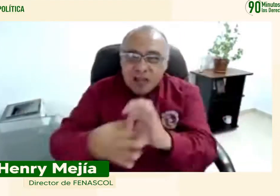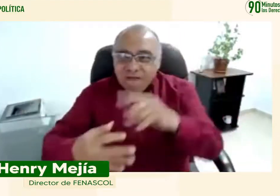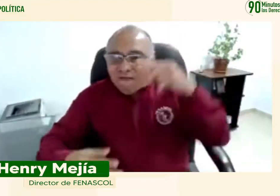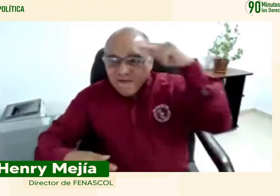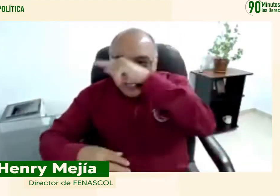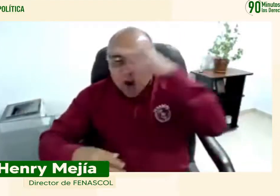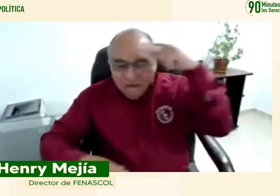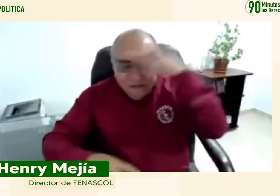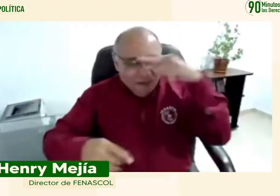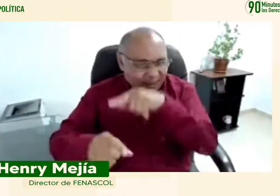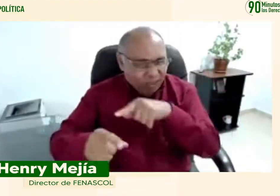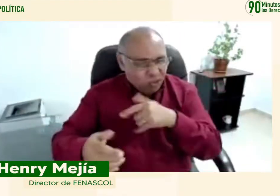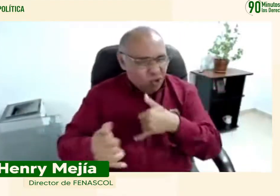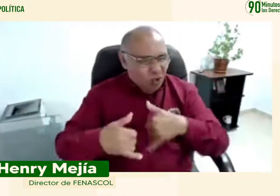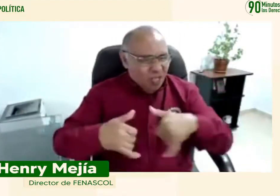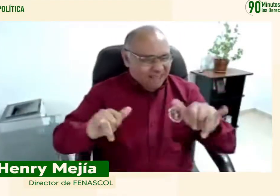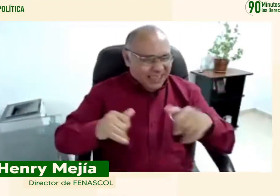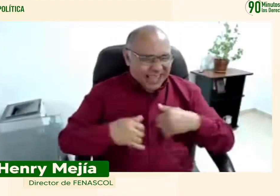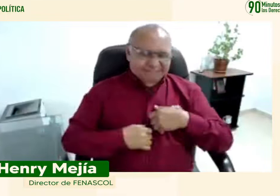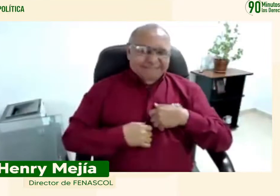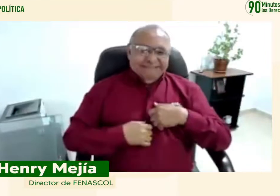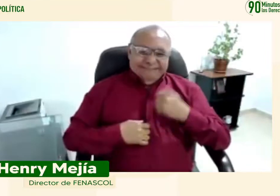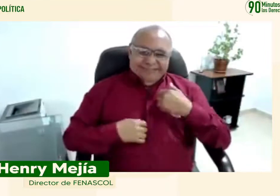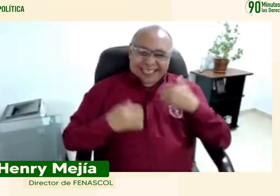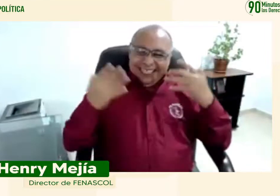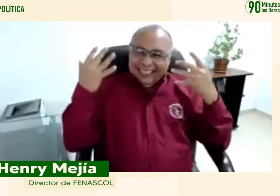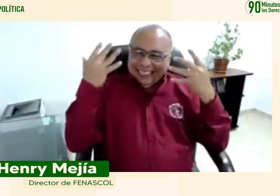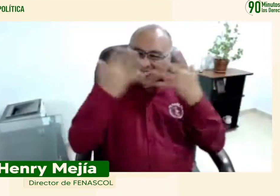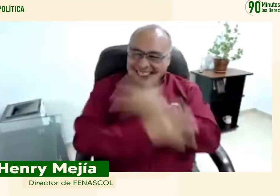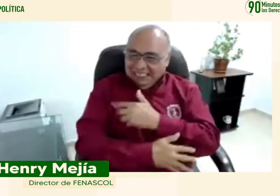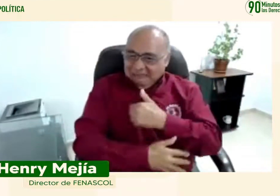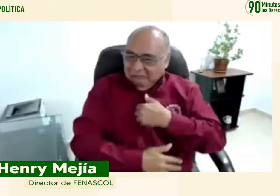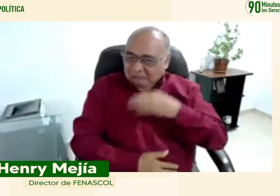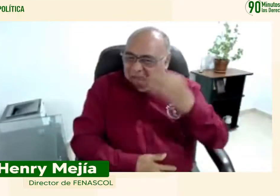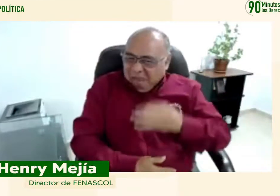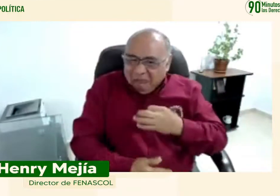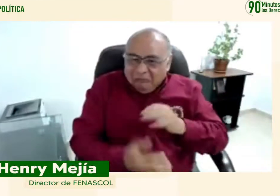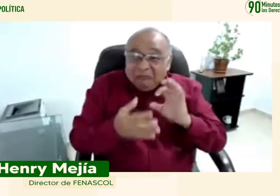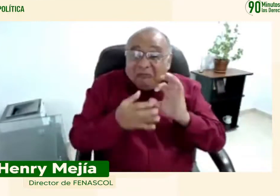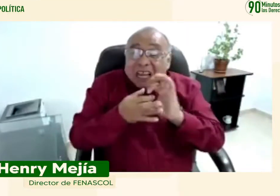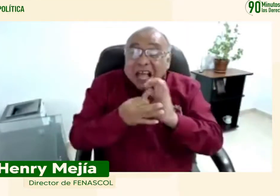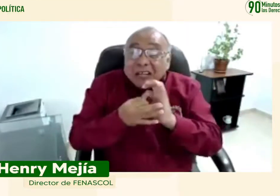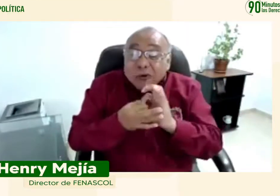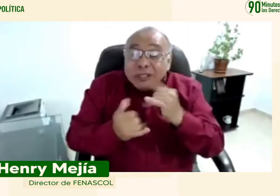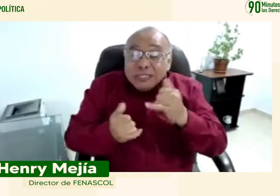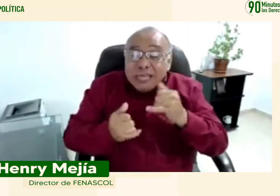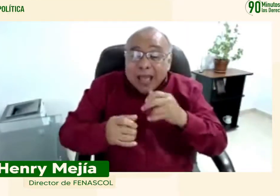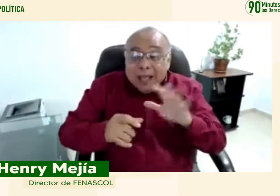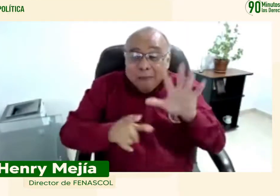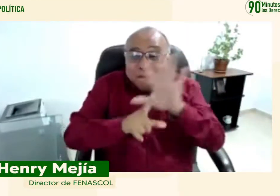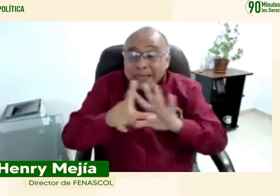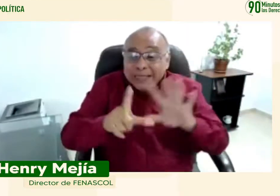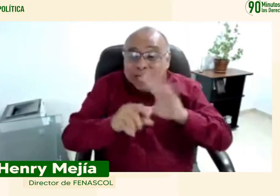pronto ese fanatismo de por qué de las cosas está liando confiscó y todavía sigue esa postura que para nosotros realmente es confusa